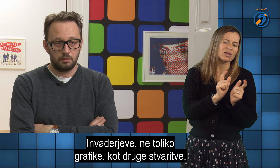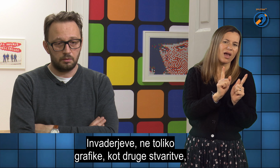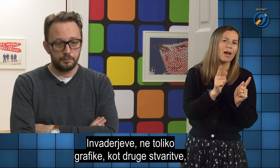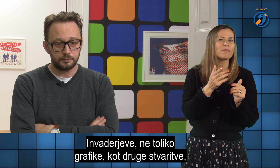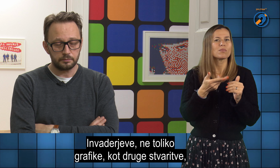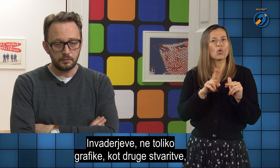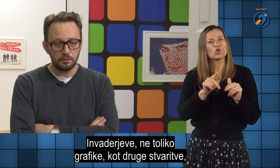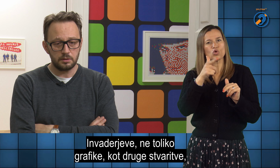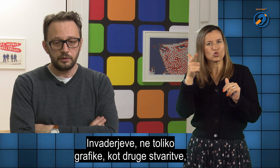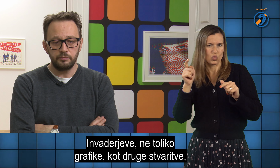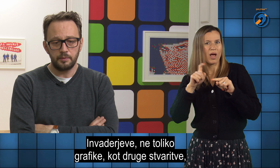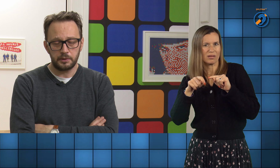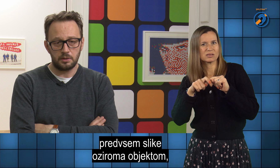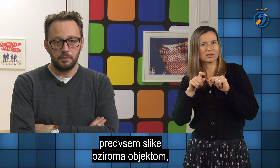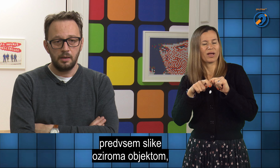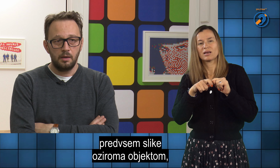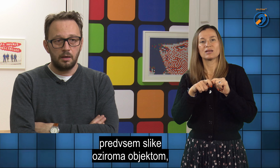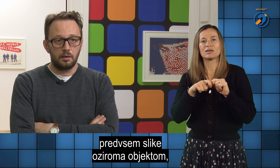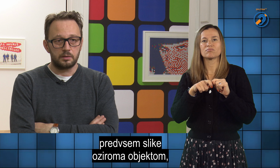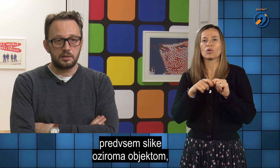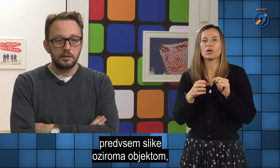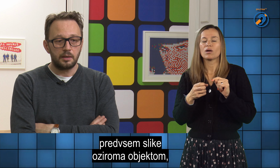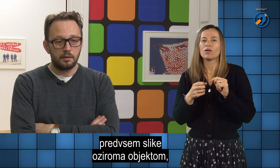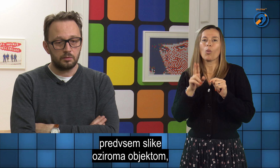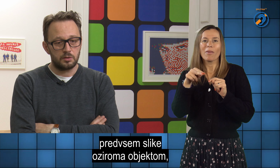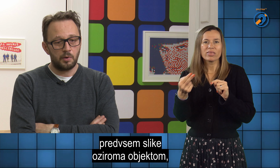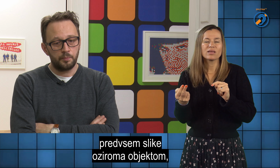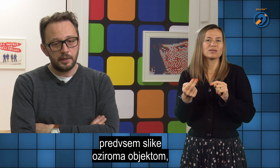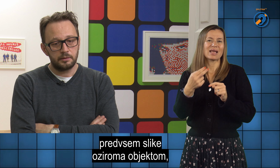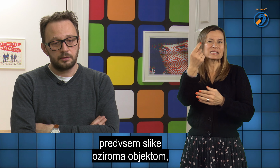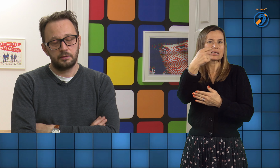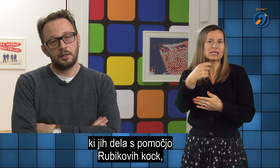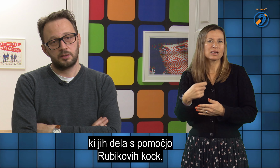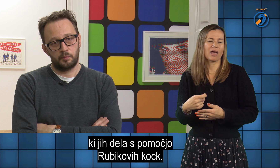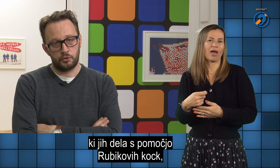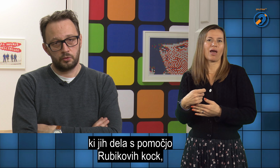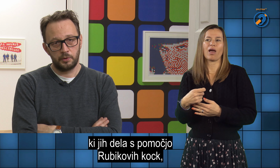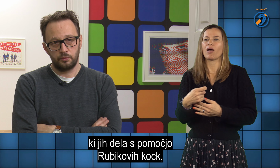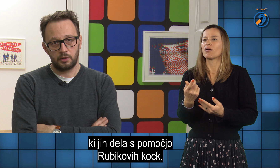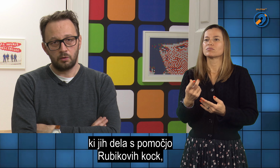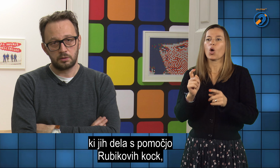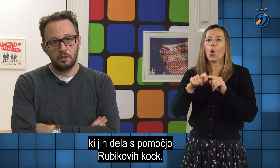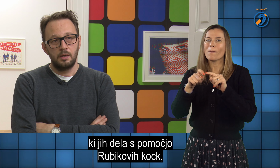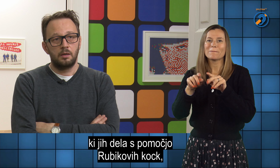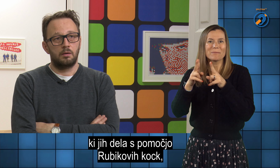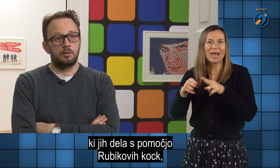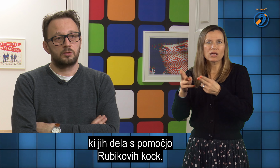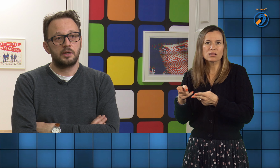druge stvaritve, predvsem slike oziroma objekti, ki jih dela s pomočjo Rubikovih